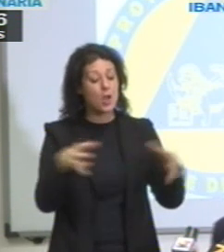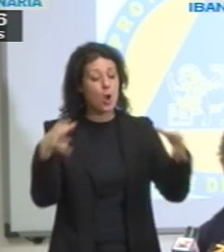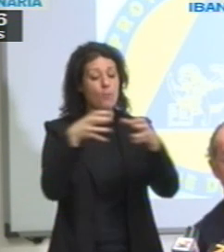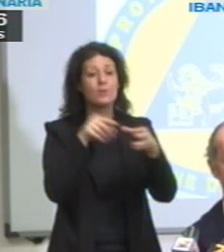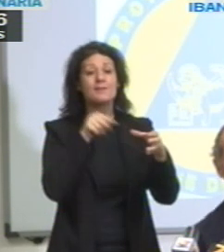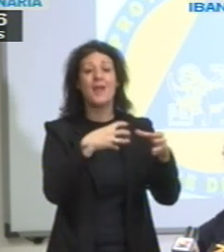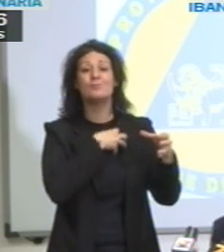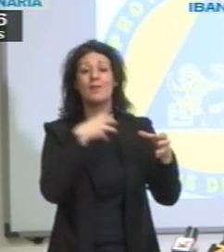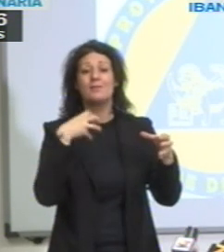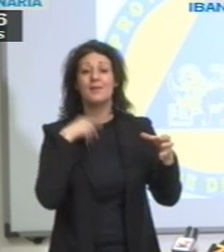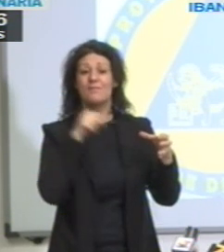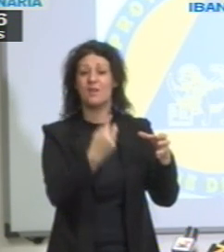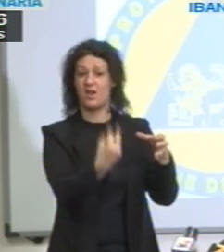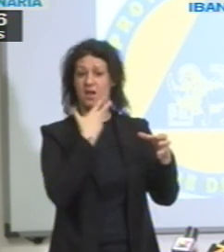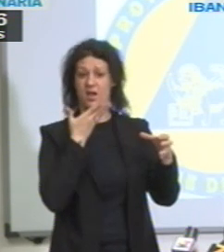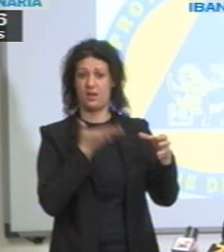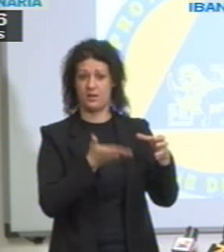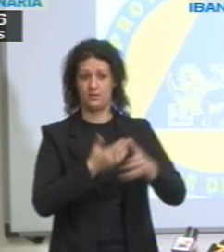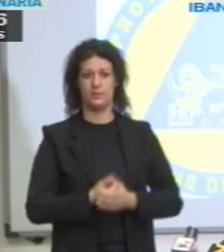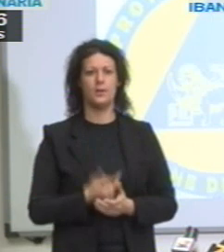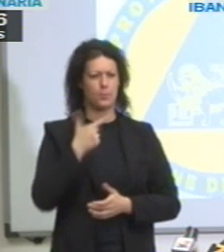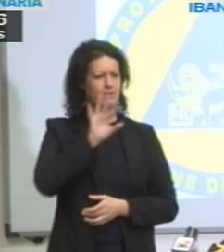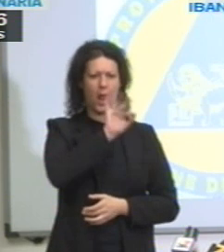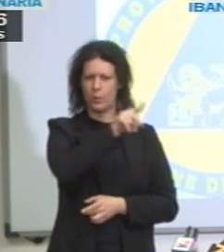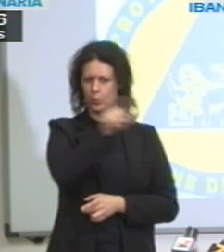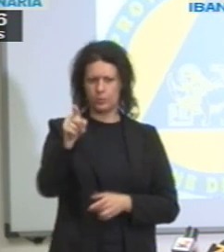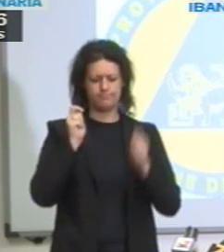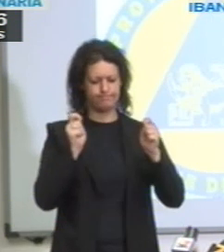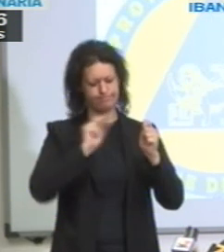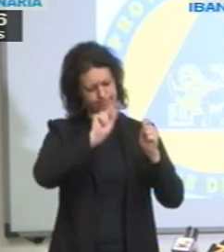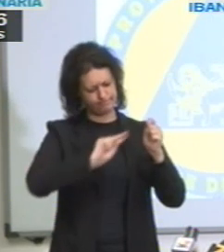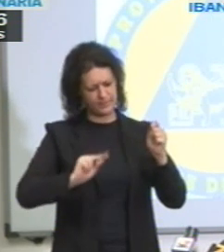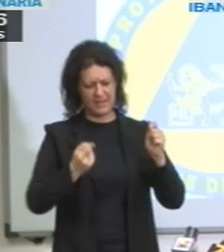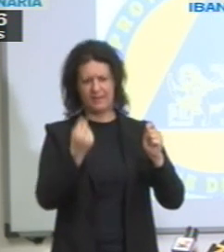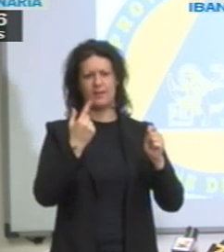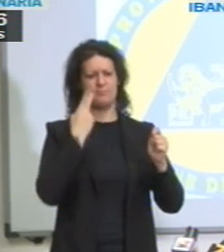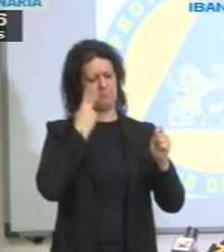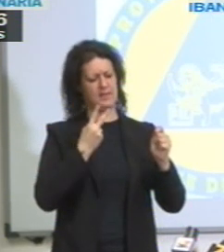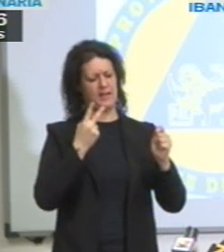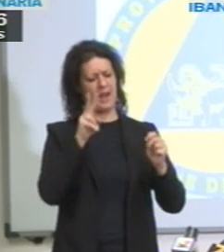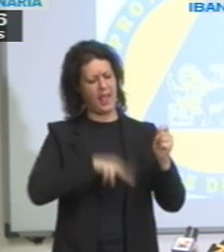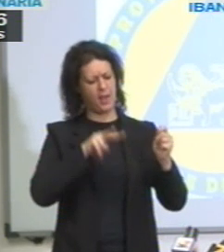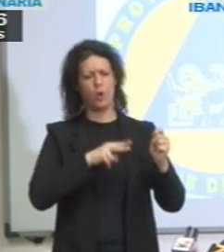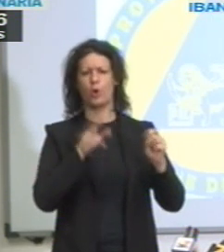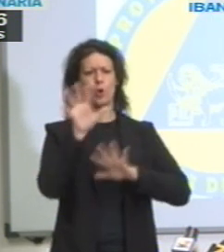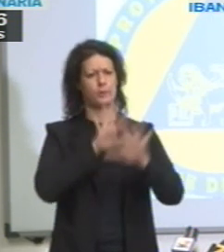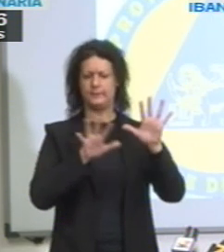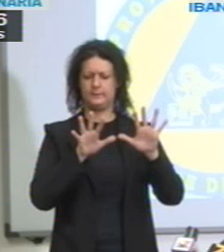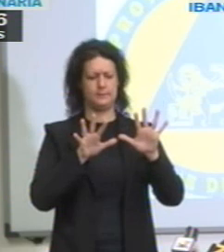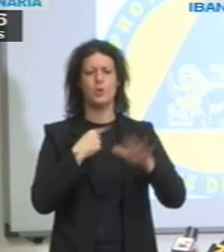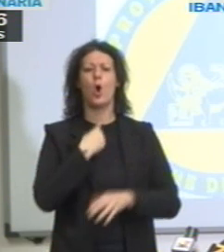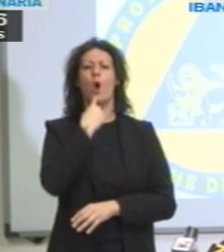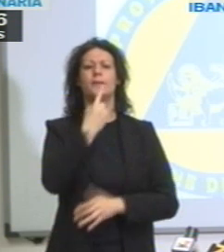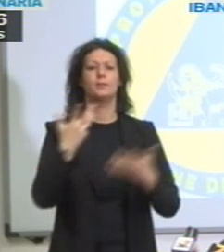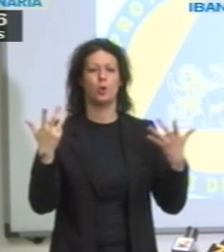dico in generale, no? Perché a volte vedo delle agenzie che non capisco, agenzie, cioè vedo delle notizie, non delle agenzie. Allora, noi abbiamo detto, se il